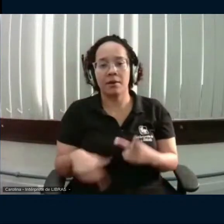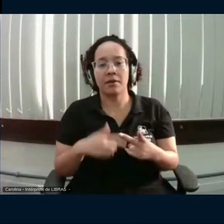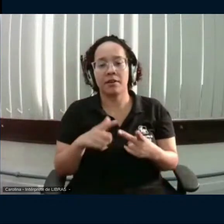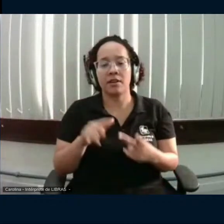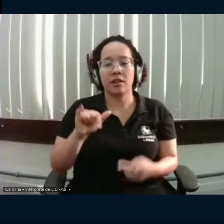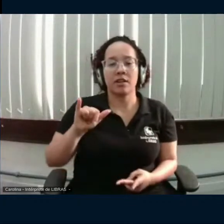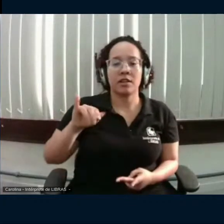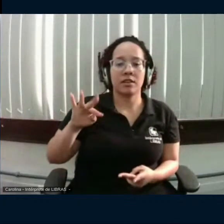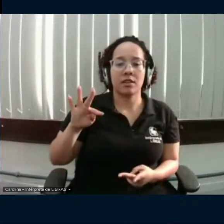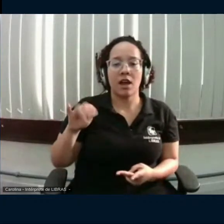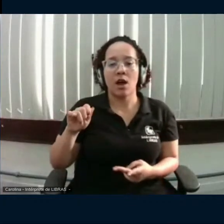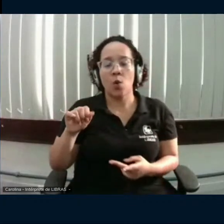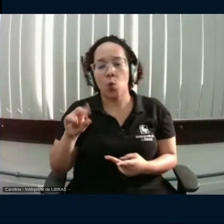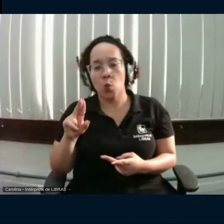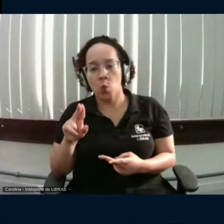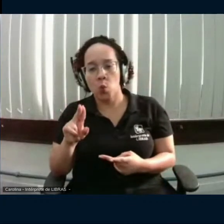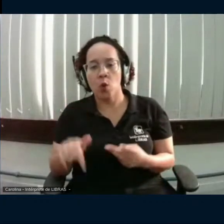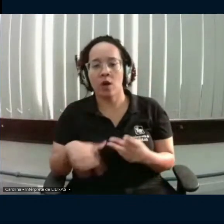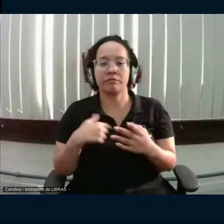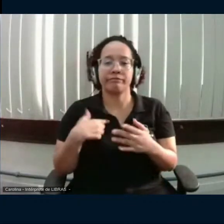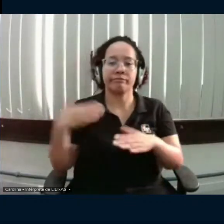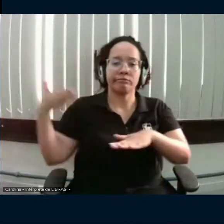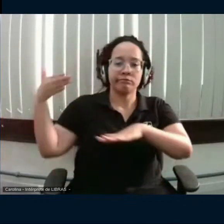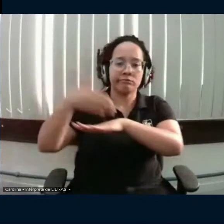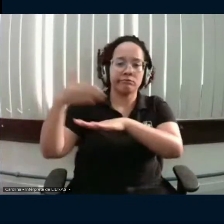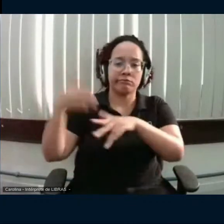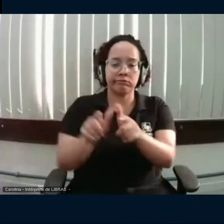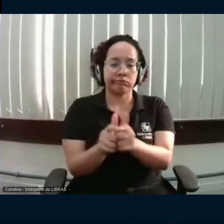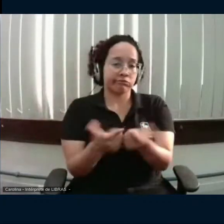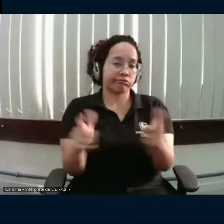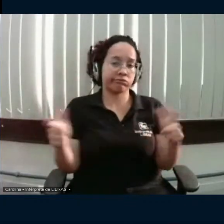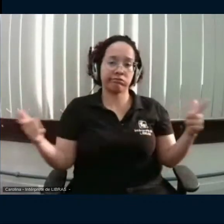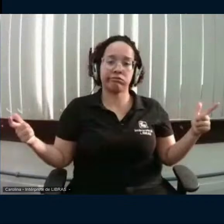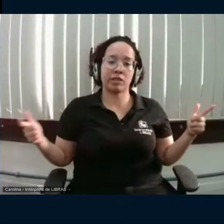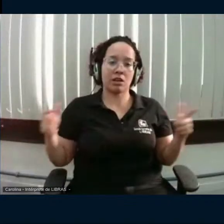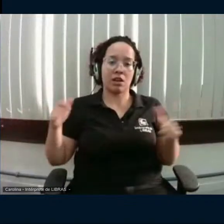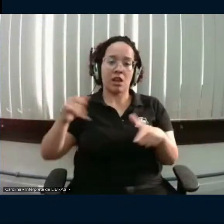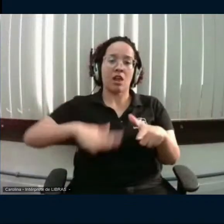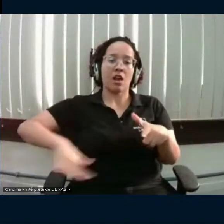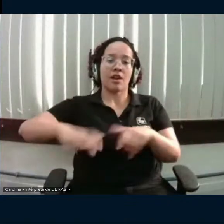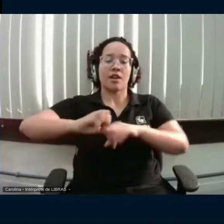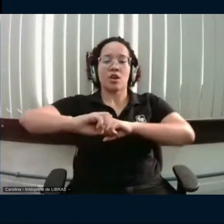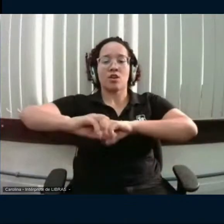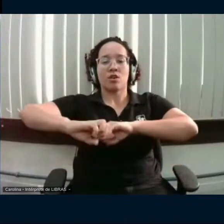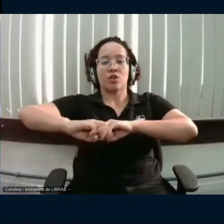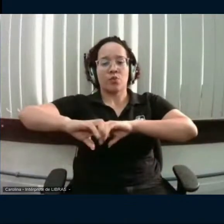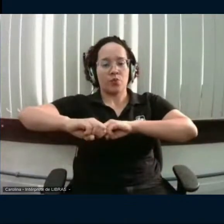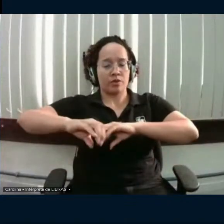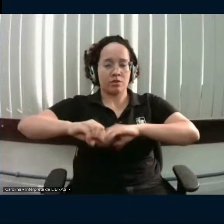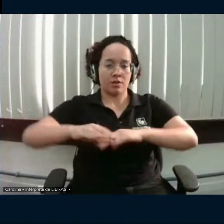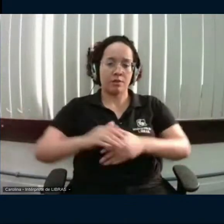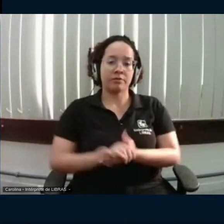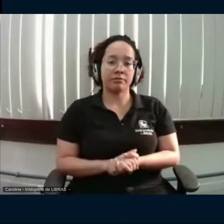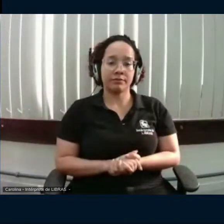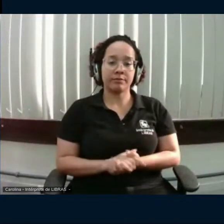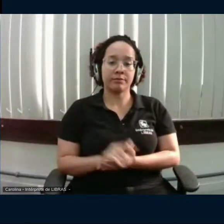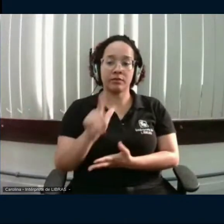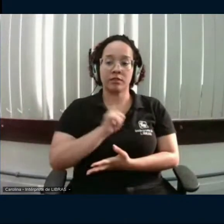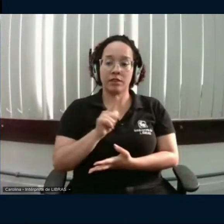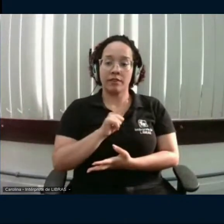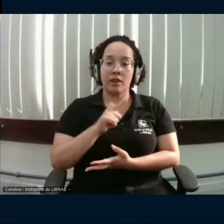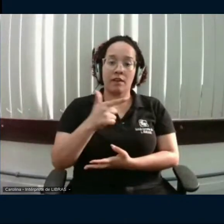e Trabalho. Elas foram se proliferando aí, e isso acabou resultando em 25,